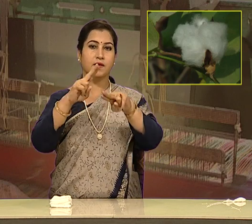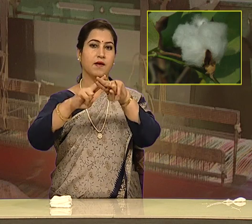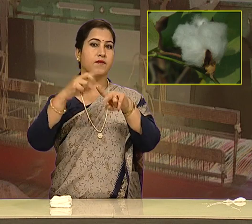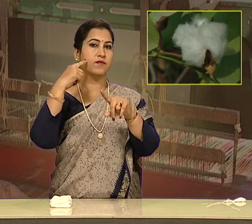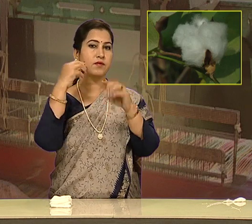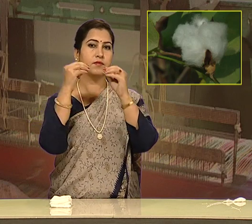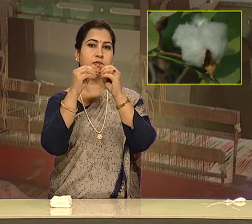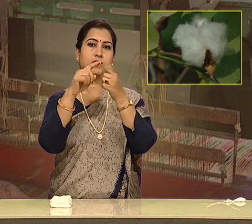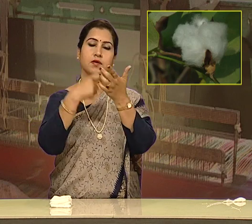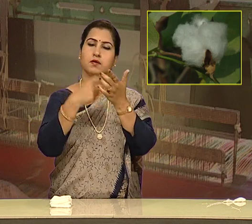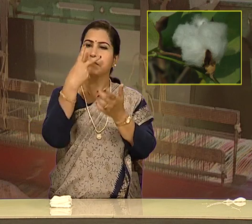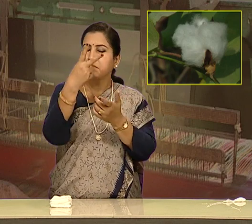होंगी।